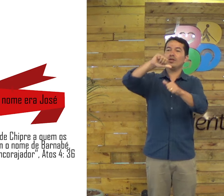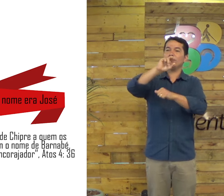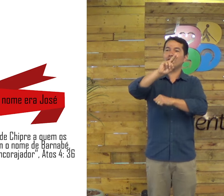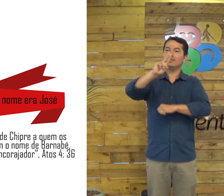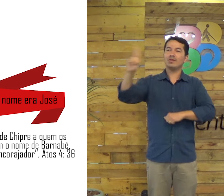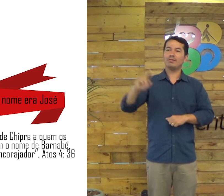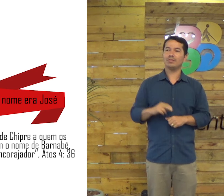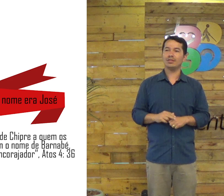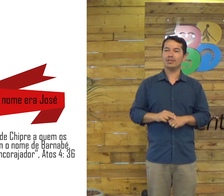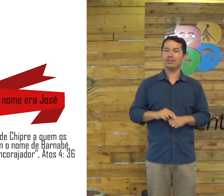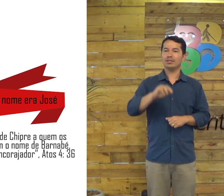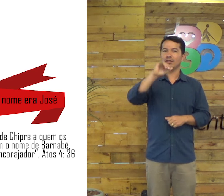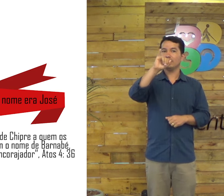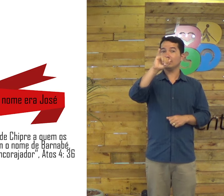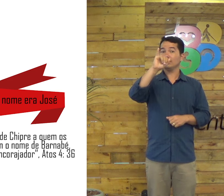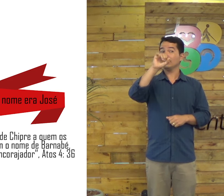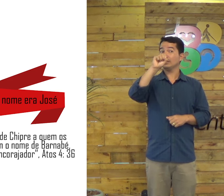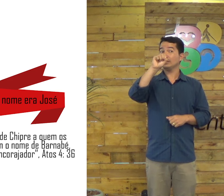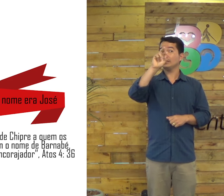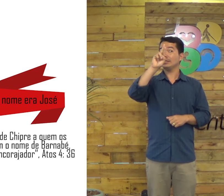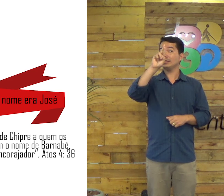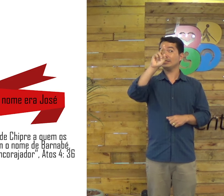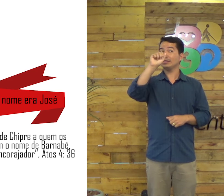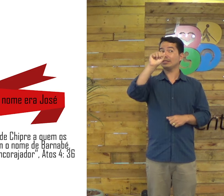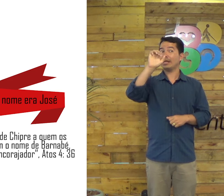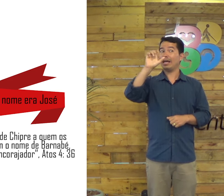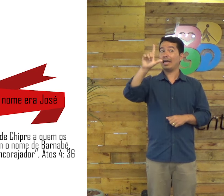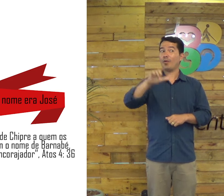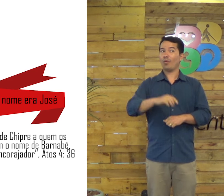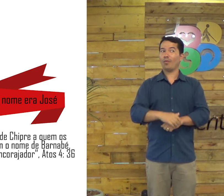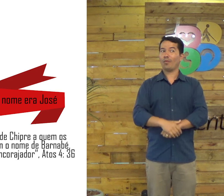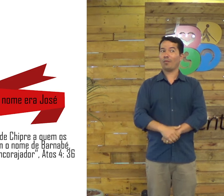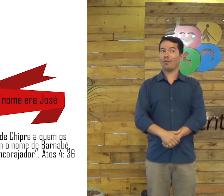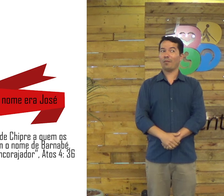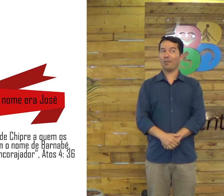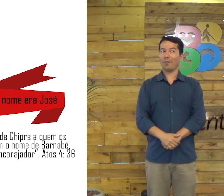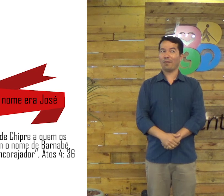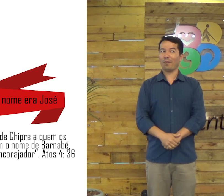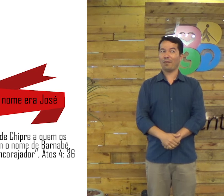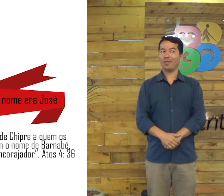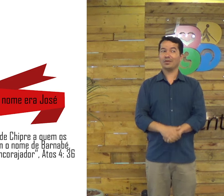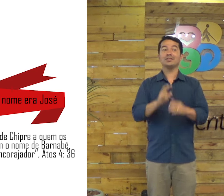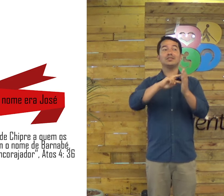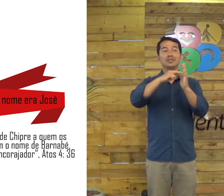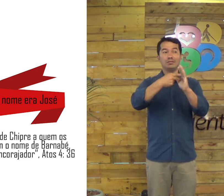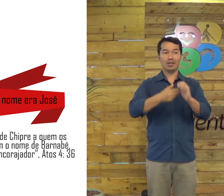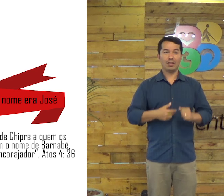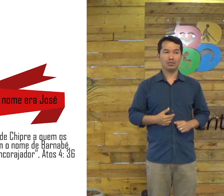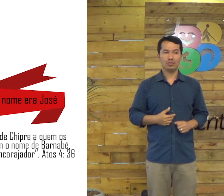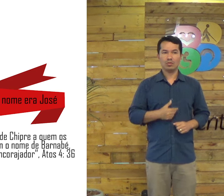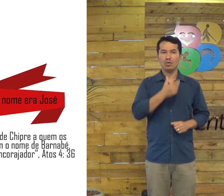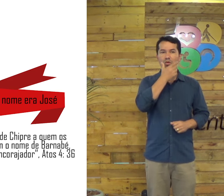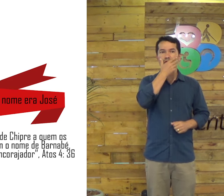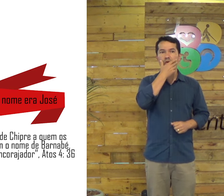Então, mudou o nome. Ele mudou de nome. Israel. Acabou se tornando aqui. Significa o quê?